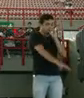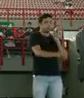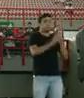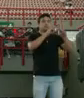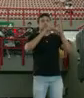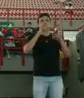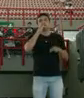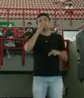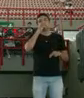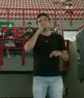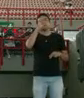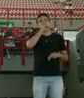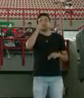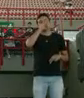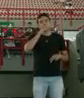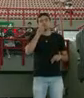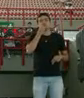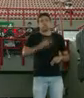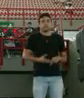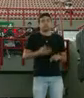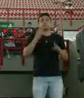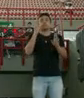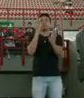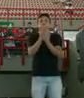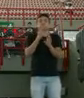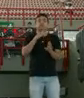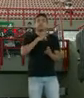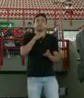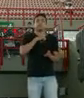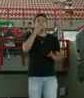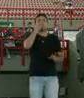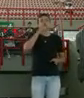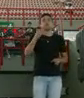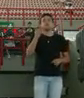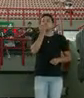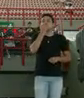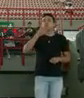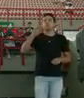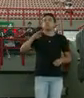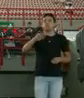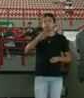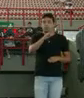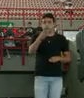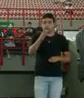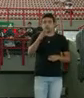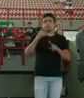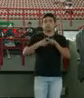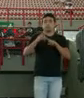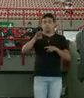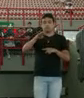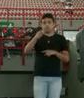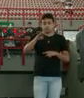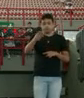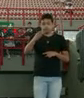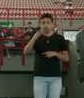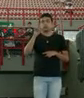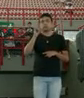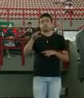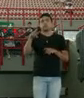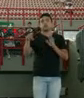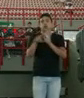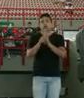que o final de semana prometeu. Por quê? Que parece que comeu foi peixe, porque peixe também dá muita sede se ele for